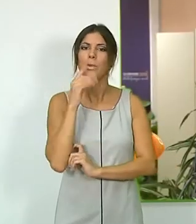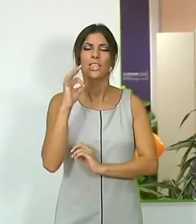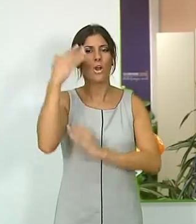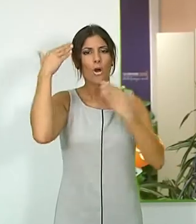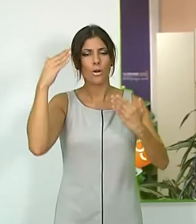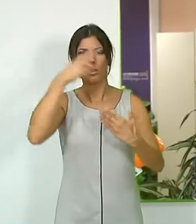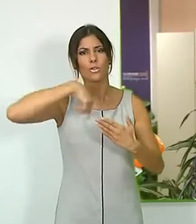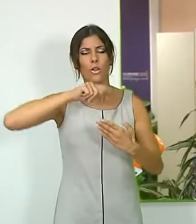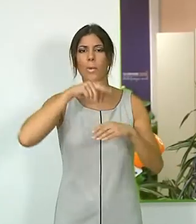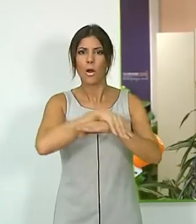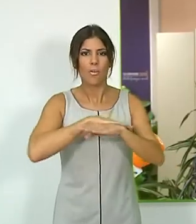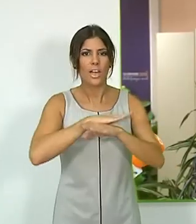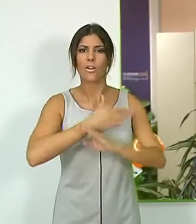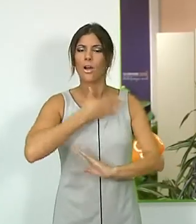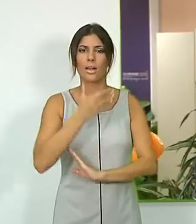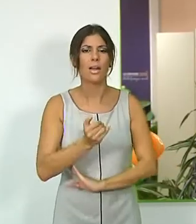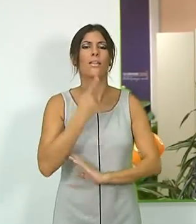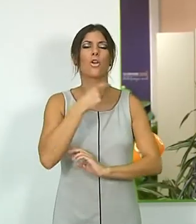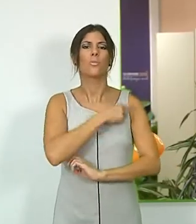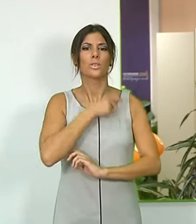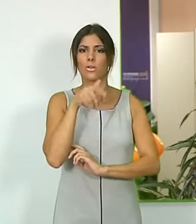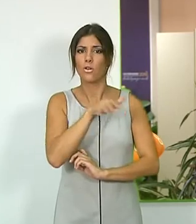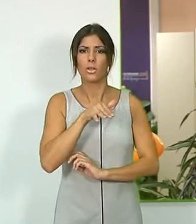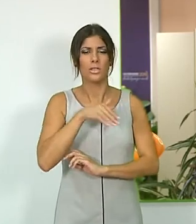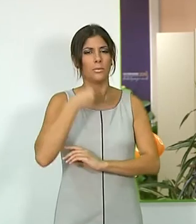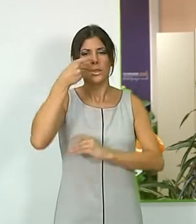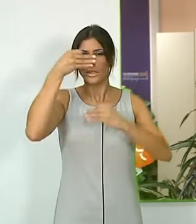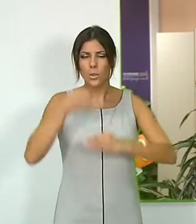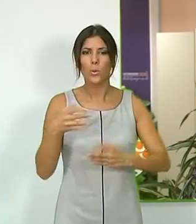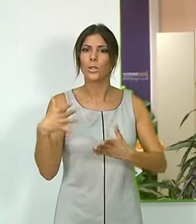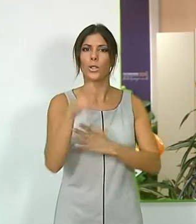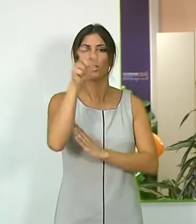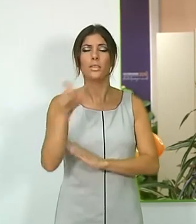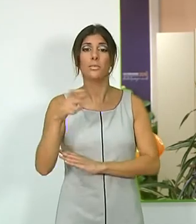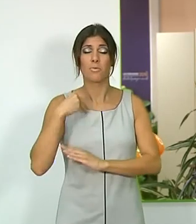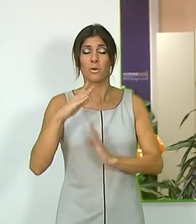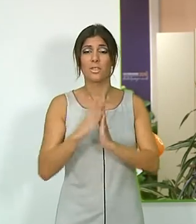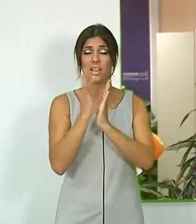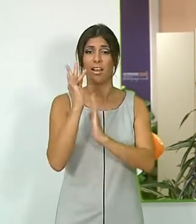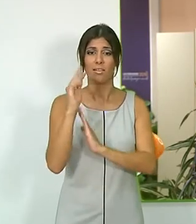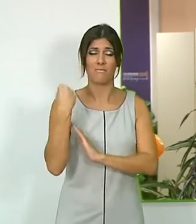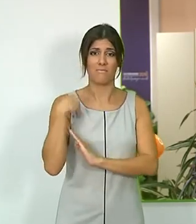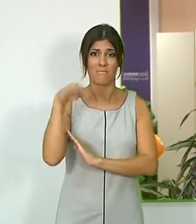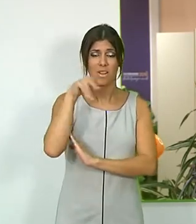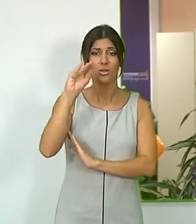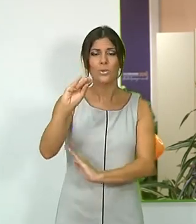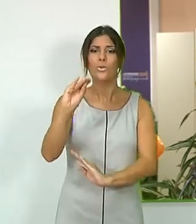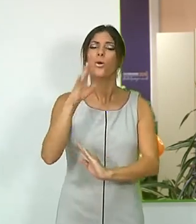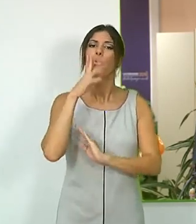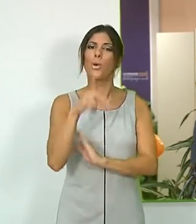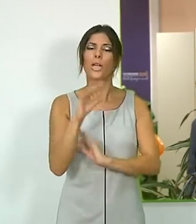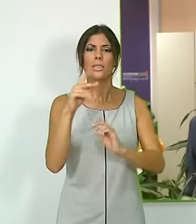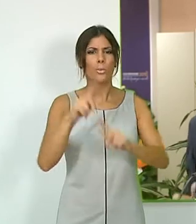honor para todos nosotros, para el Gobierno, para el alcalde, para la comisión local. Estoy seguro que para los ciudadanos de San Fernando es un honor